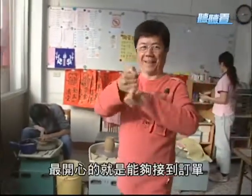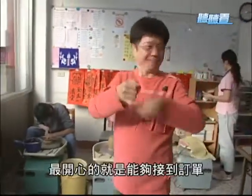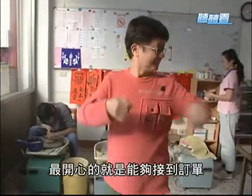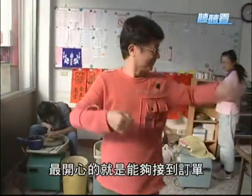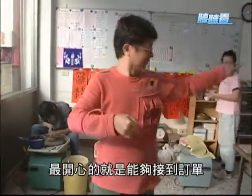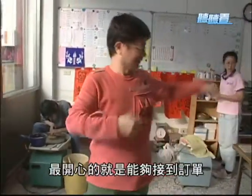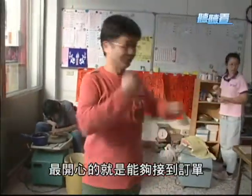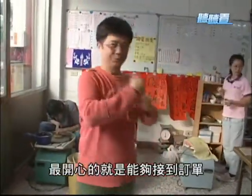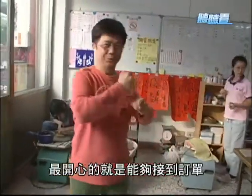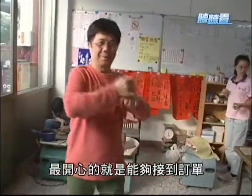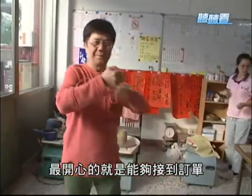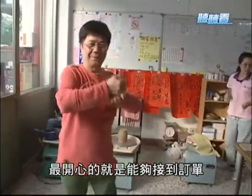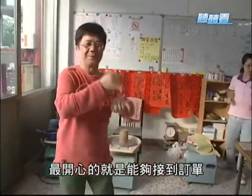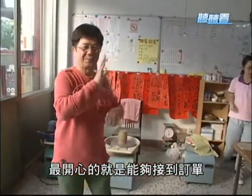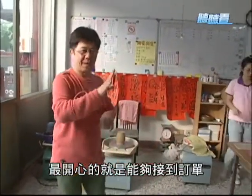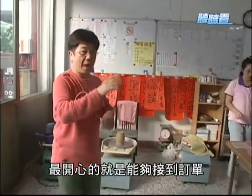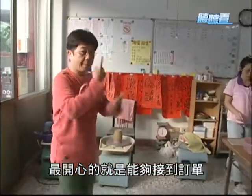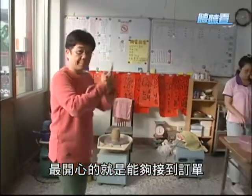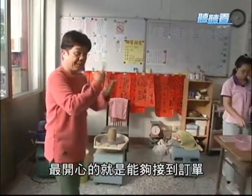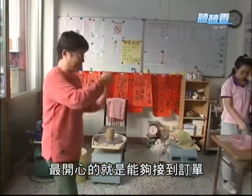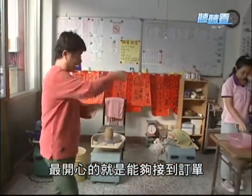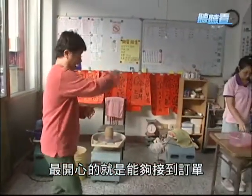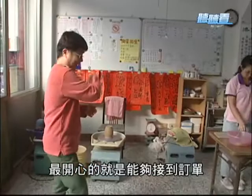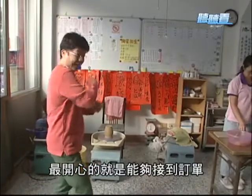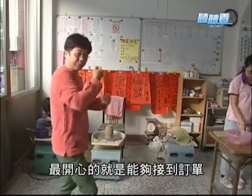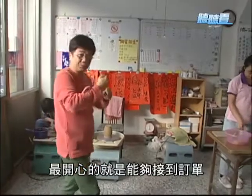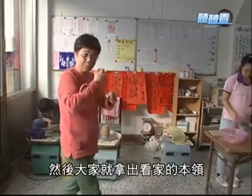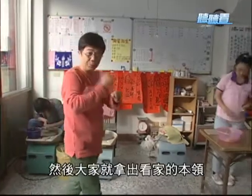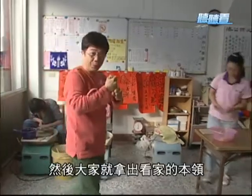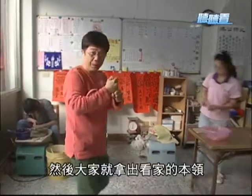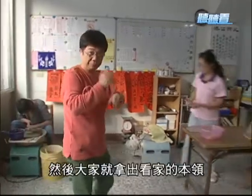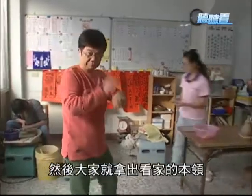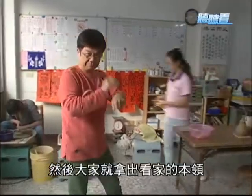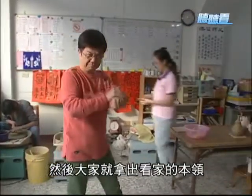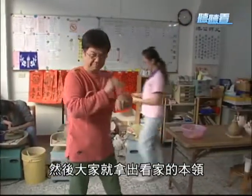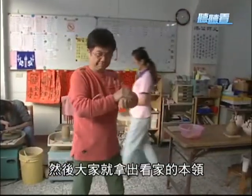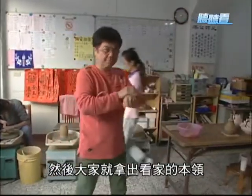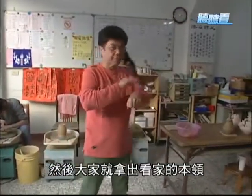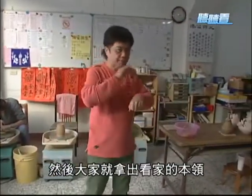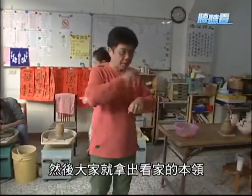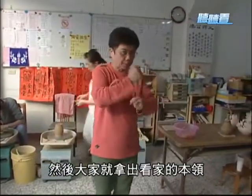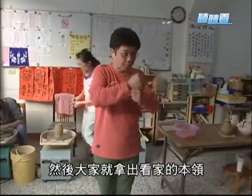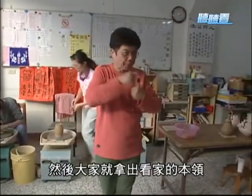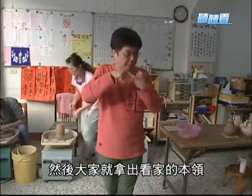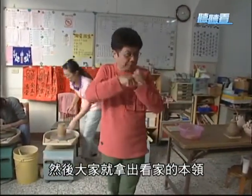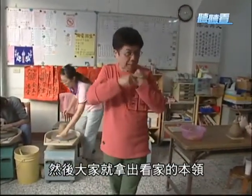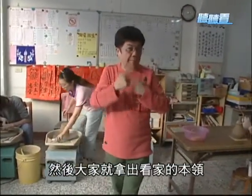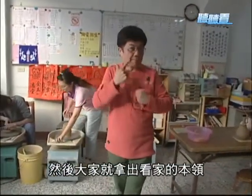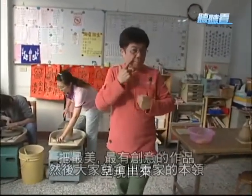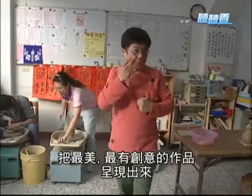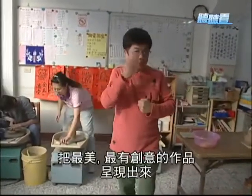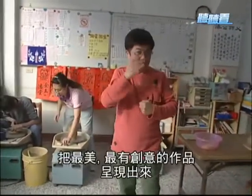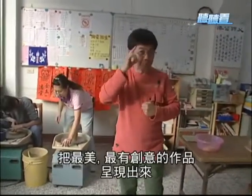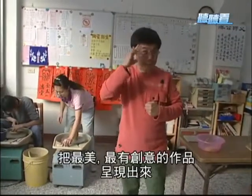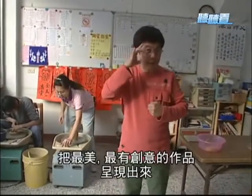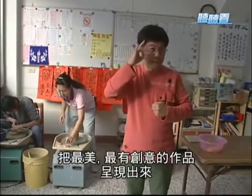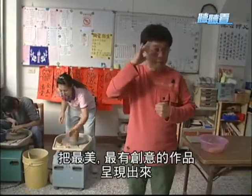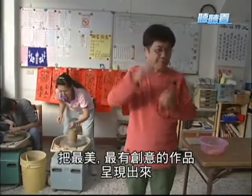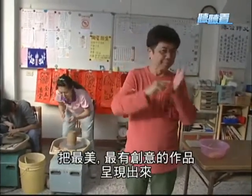心的呢，就是能够接到订单，然后大家就拿出看家的本领，把最美最有创意的